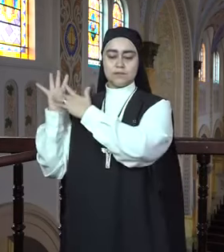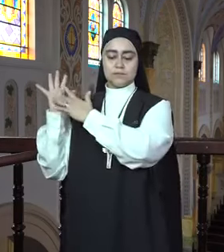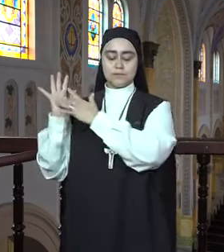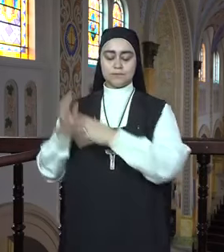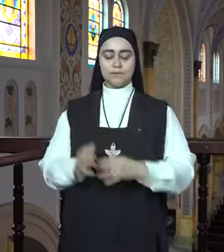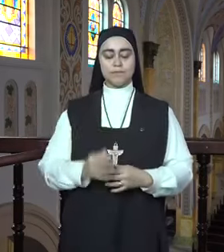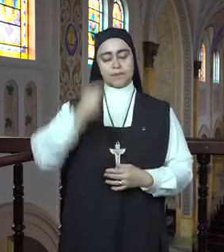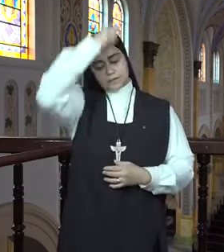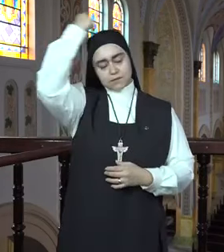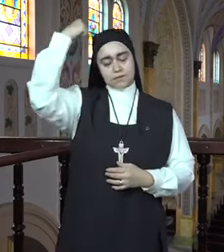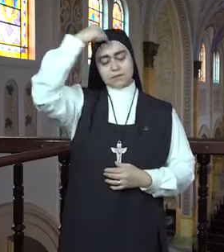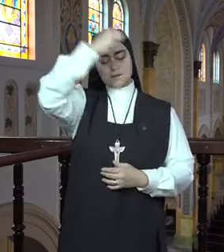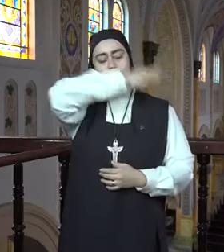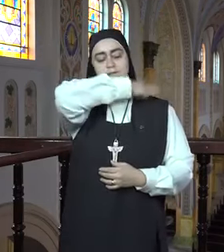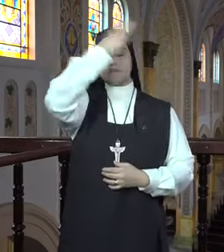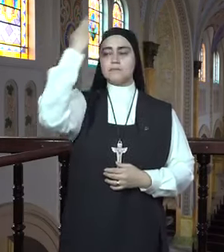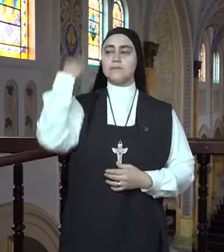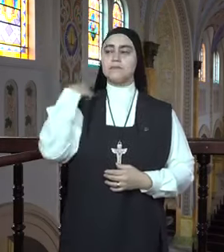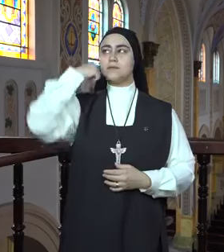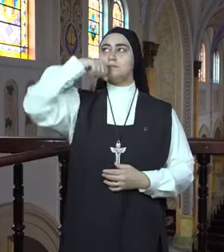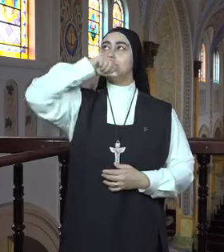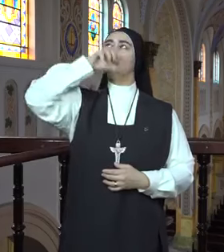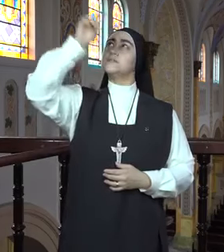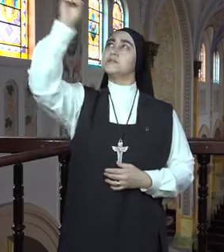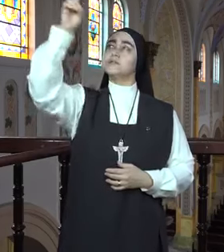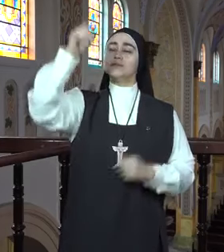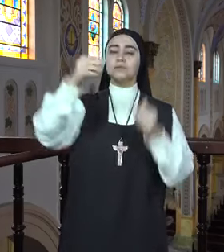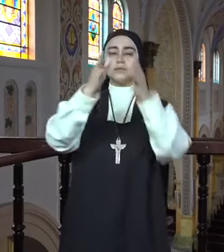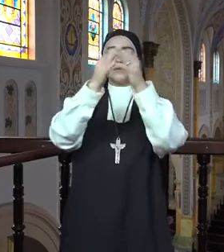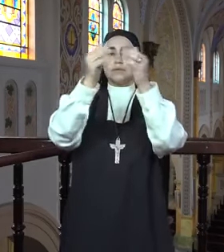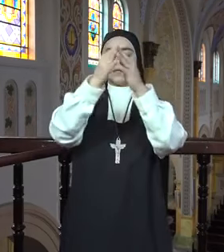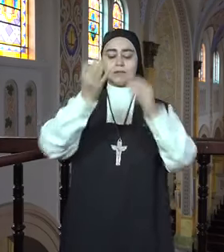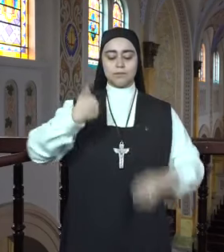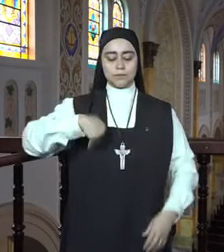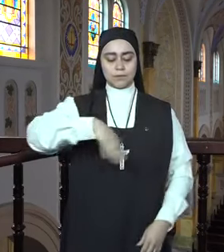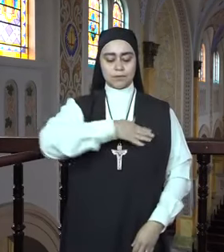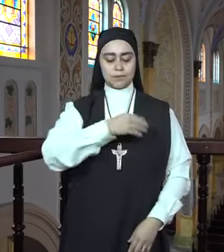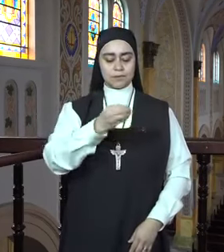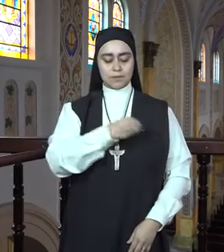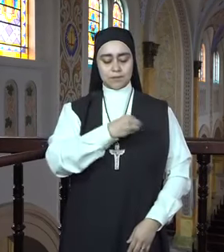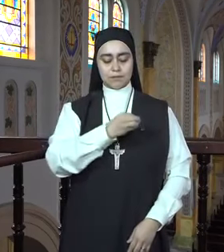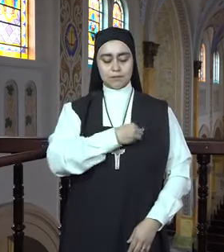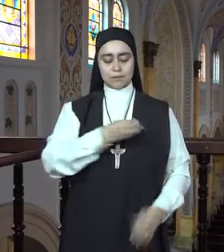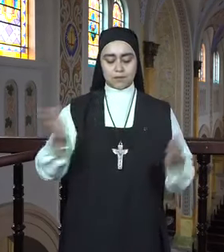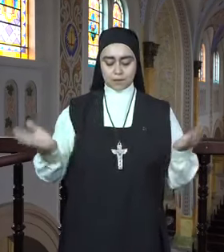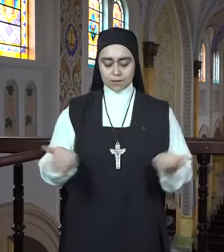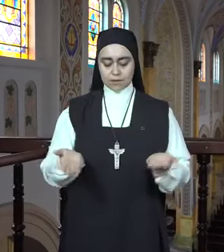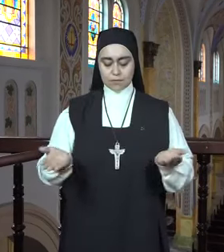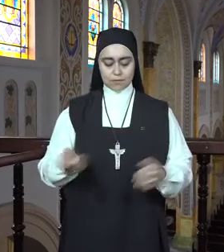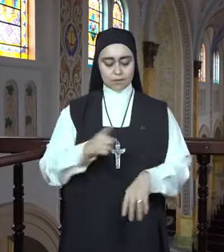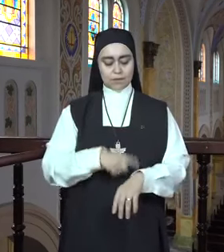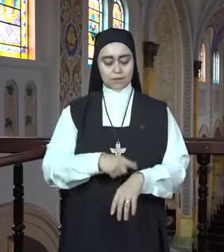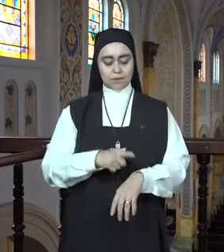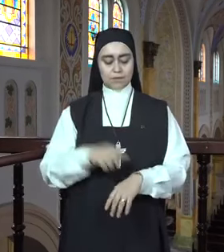Jesus. Santa Maria, Mãe de Deus, rogai por nós, pecadores, agora e na hora de